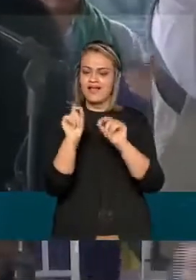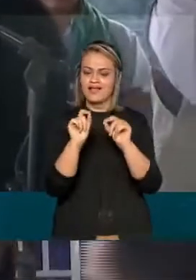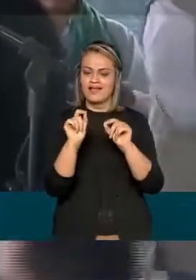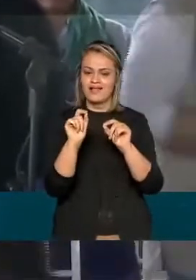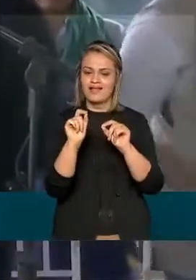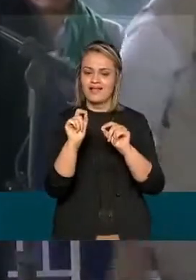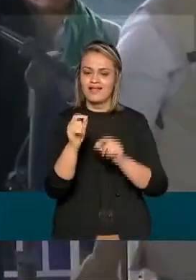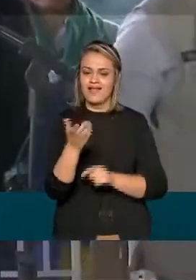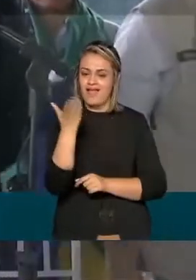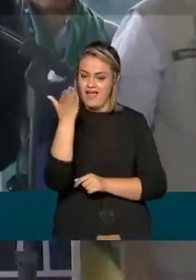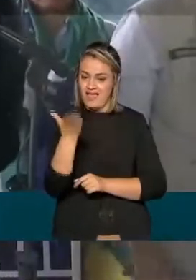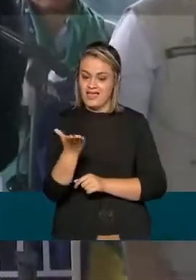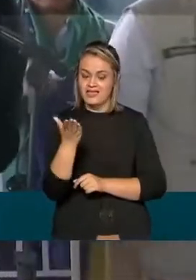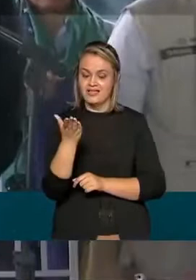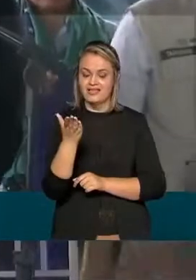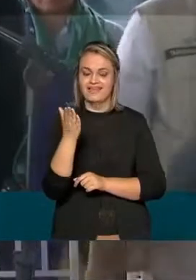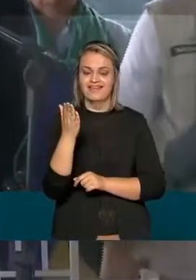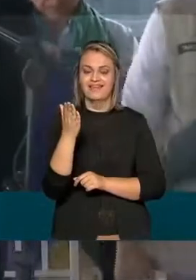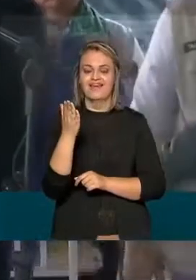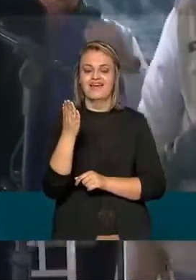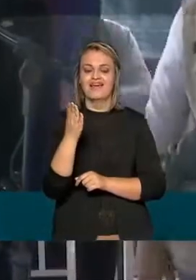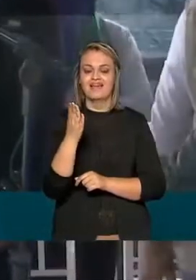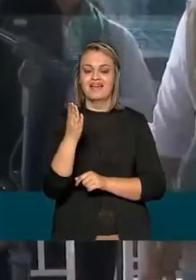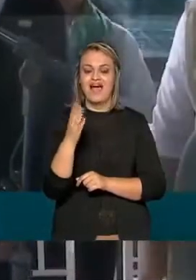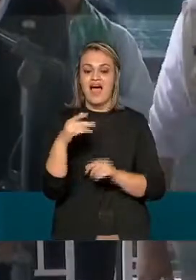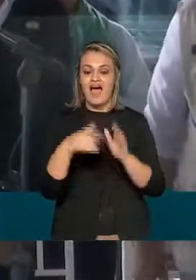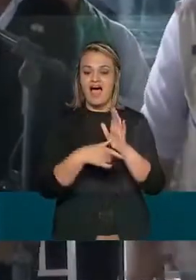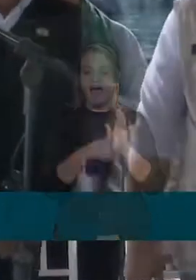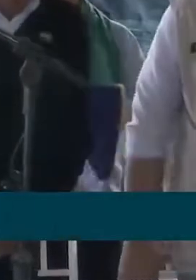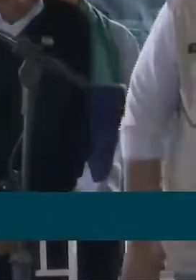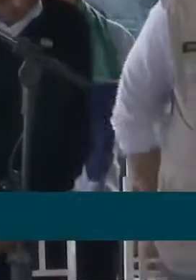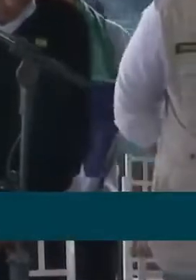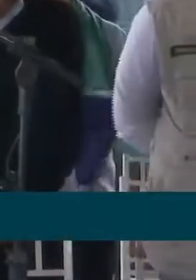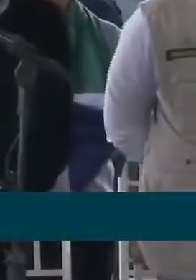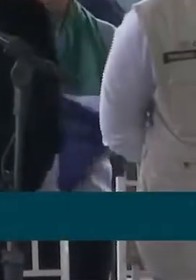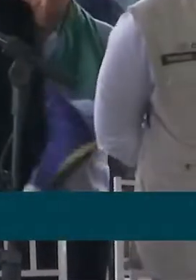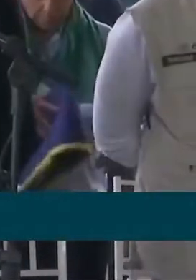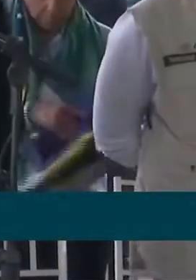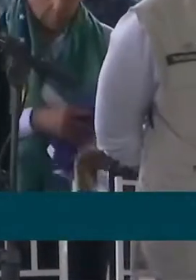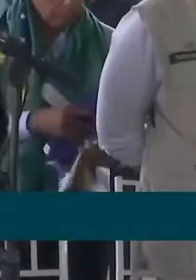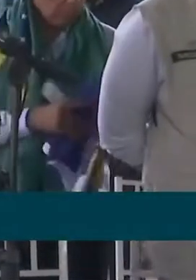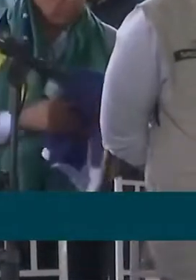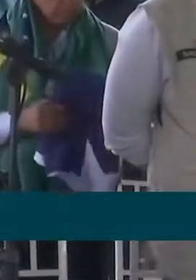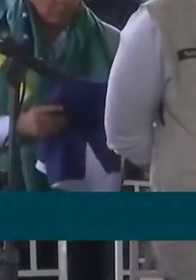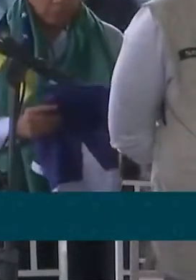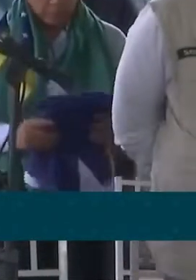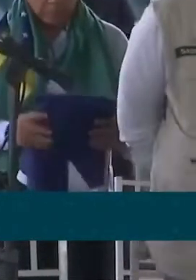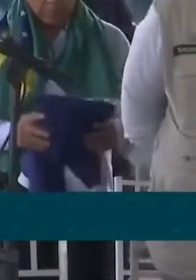Temos aqui uma pessoa, antes até de um tricampeão mundial, um brasileiro,